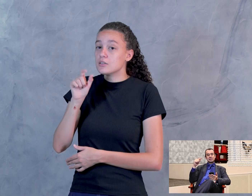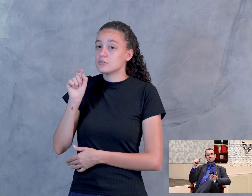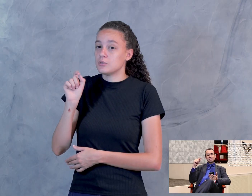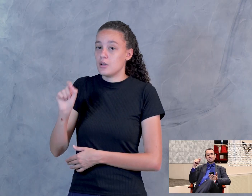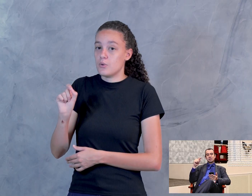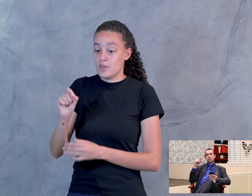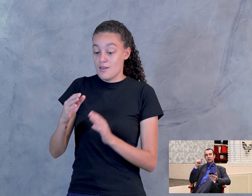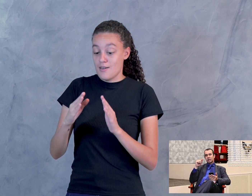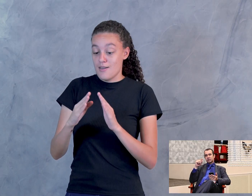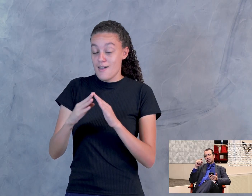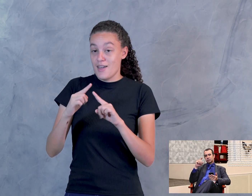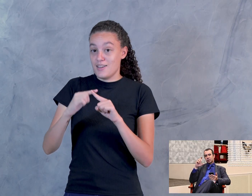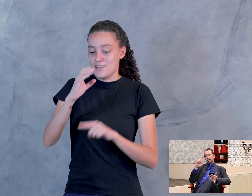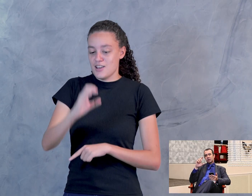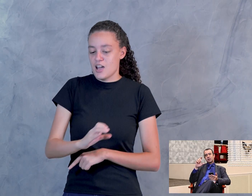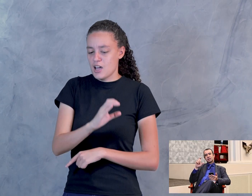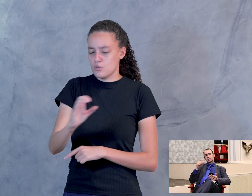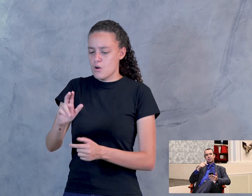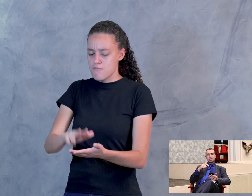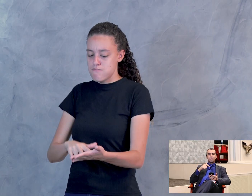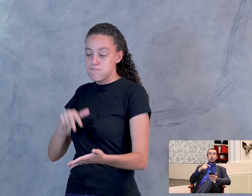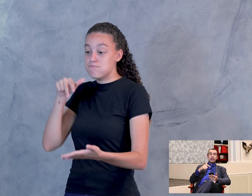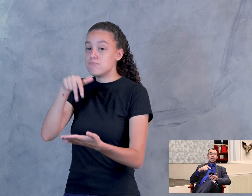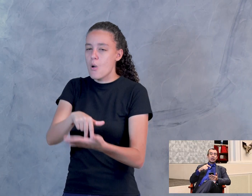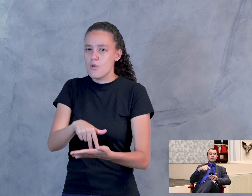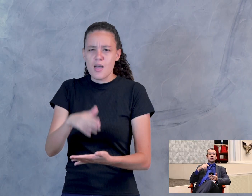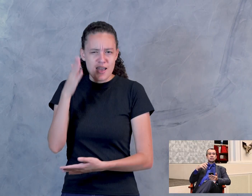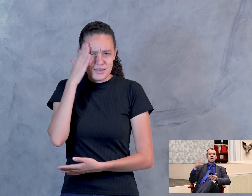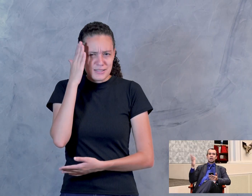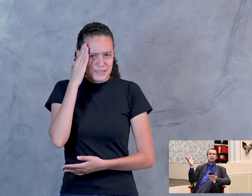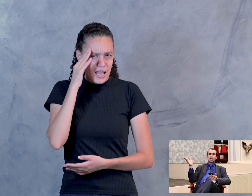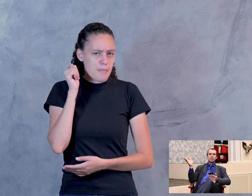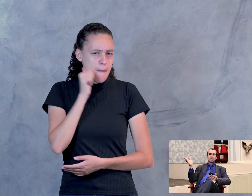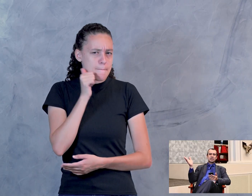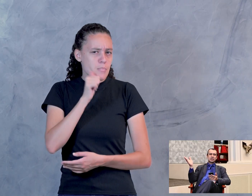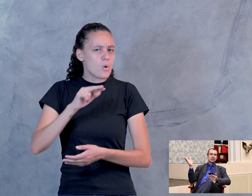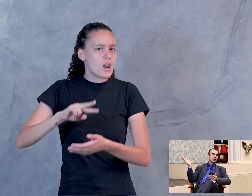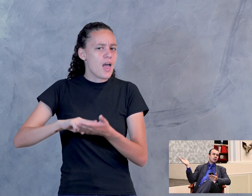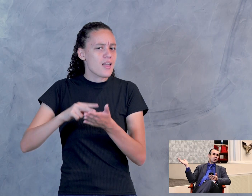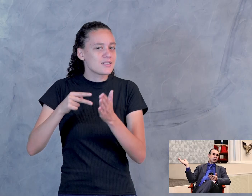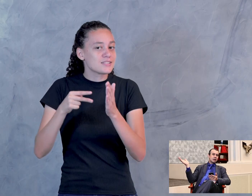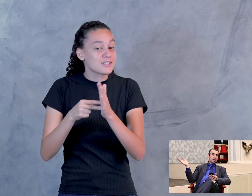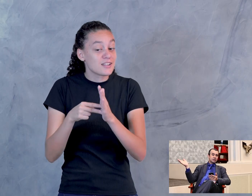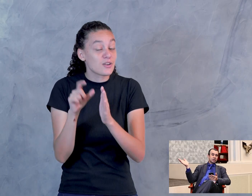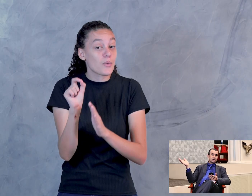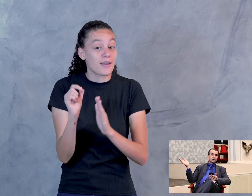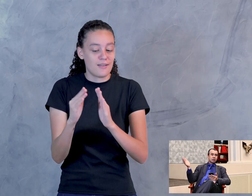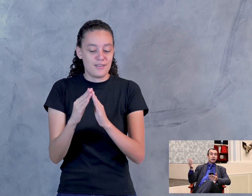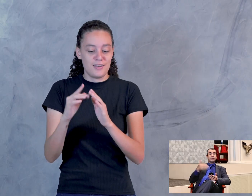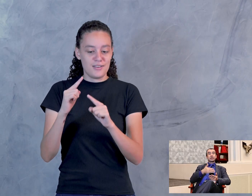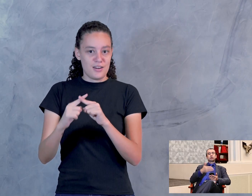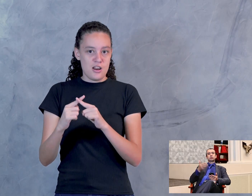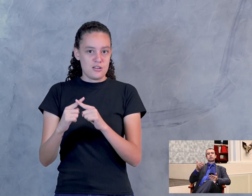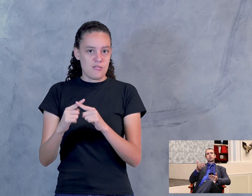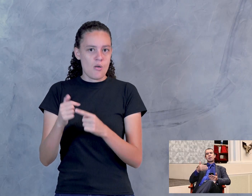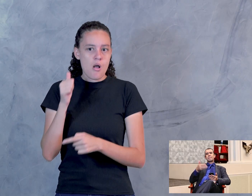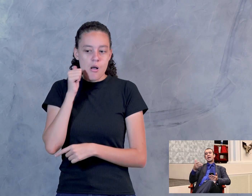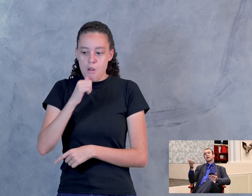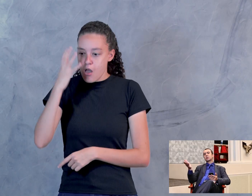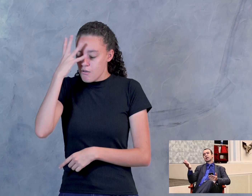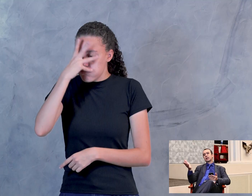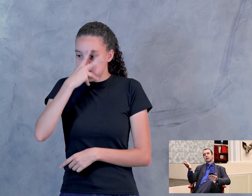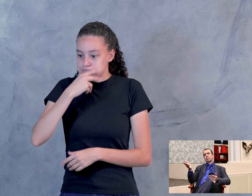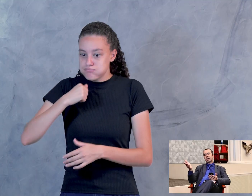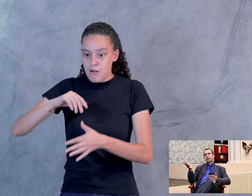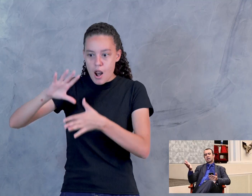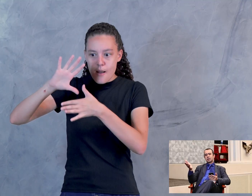a ascensão da Igreja Católica. Você sabe que a mulher na Bíblia Sagrada representa igreja. E levantou-se uma